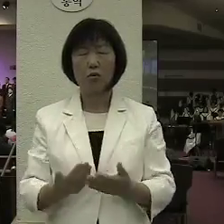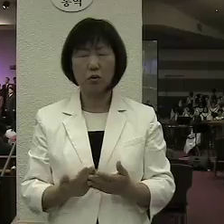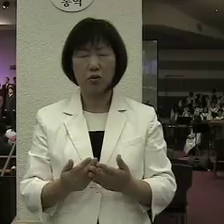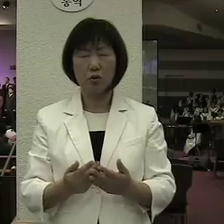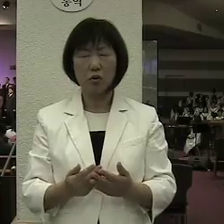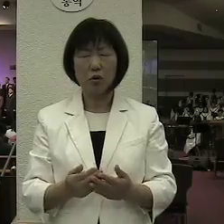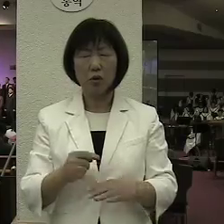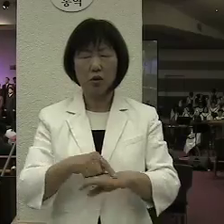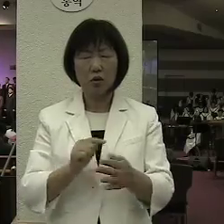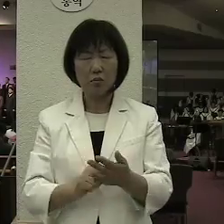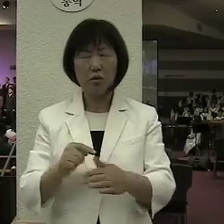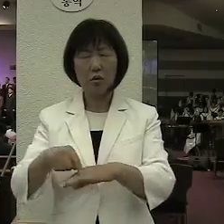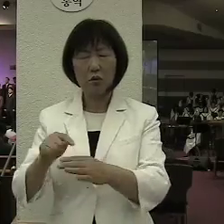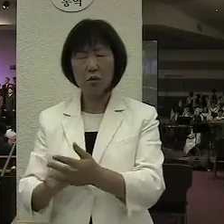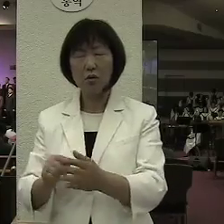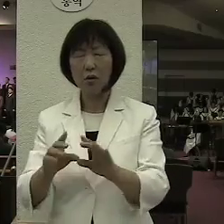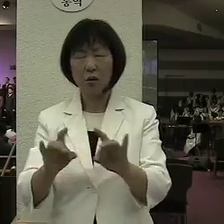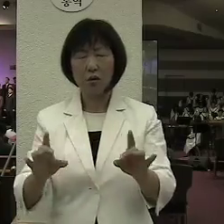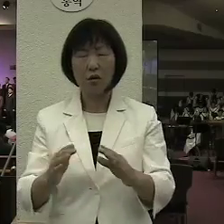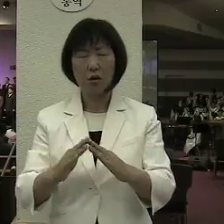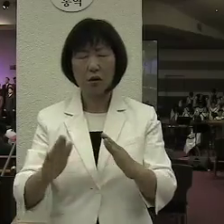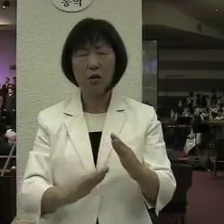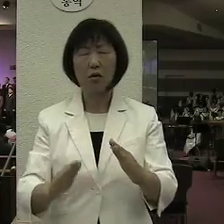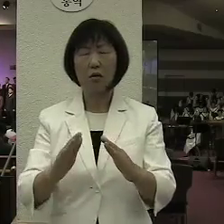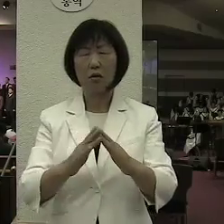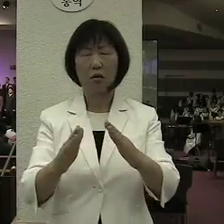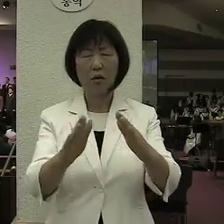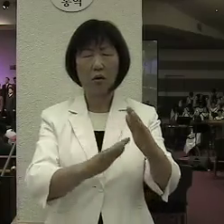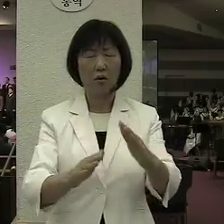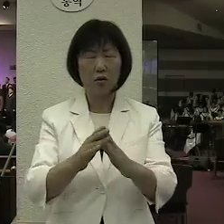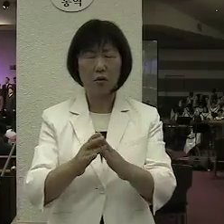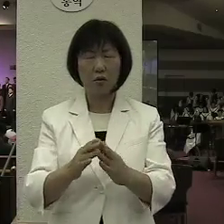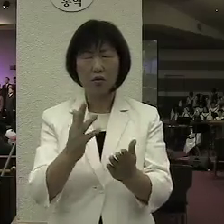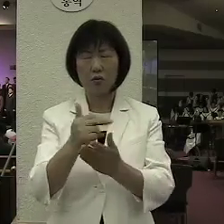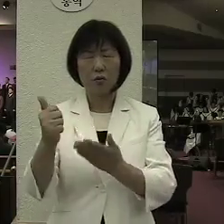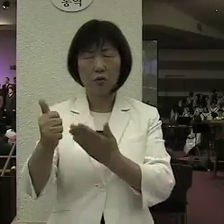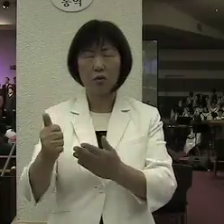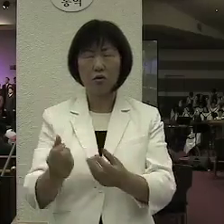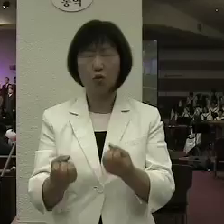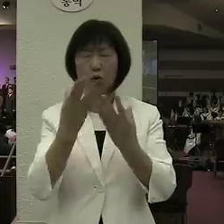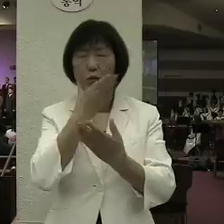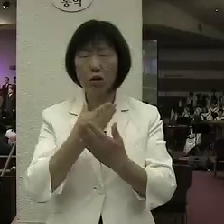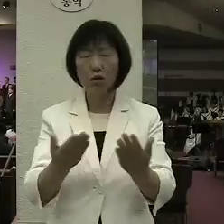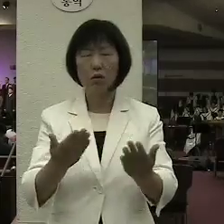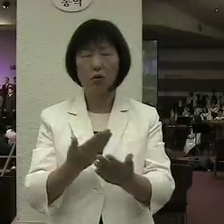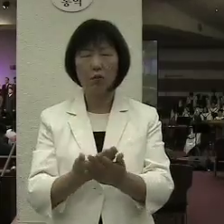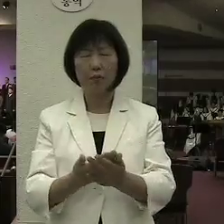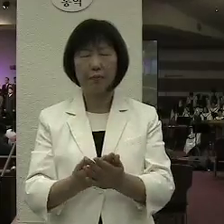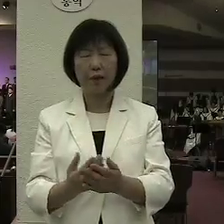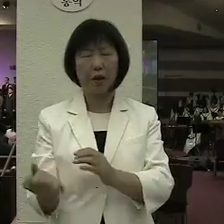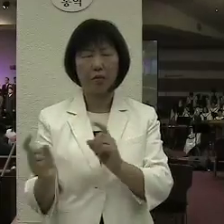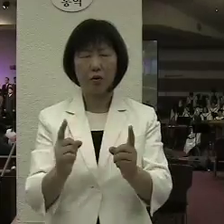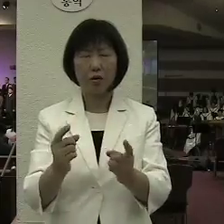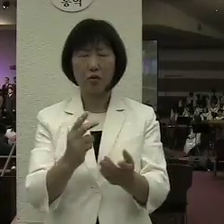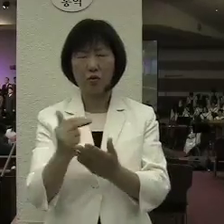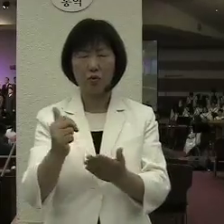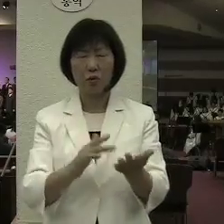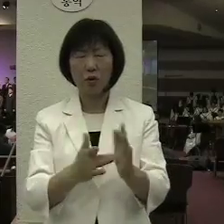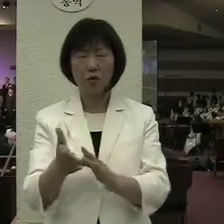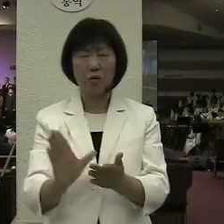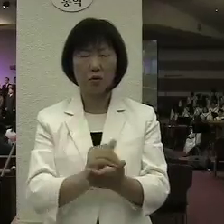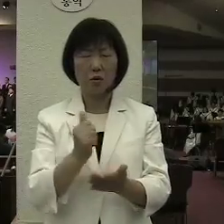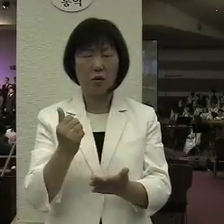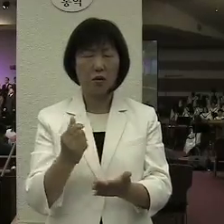때문에 오늘 이렇게 힘든 가운데서도 주님 때문에 새 노래, 담대한 기도, 주님의 꿈을 가지고